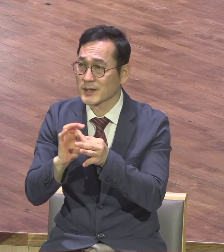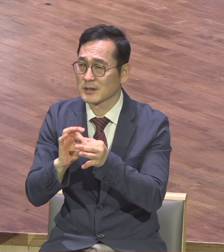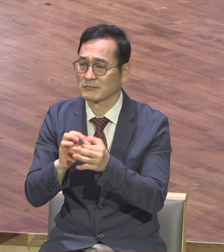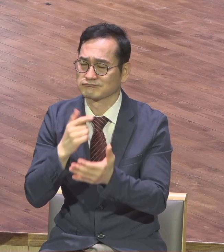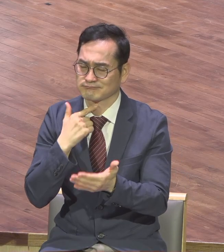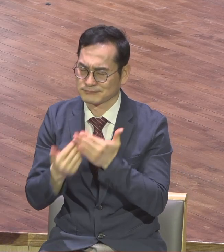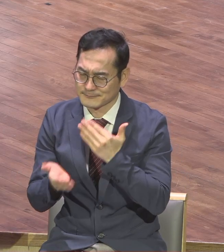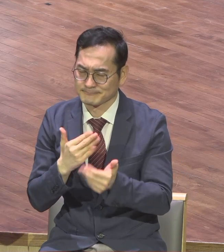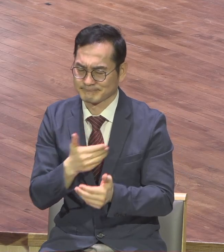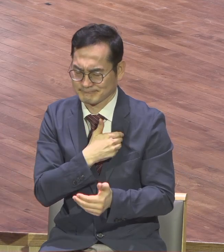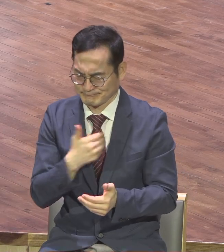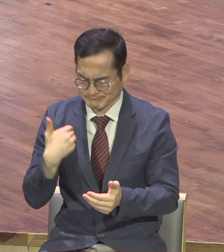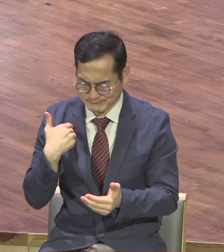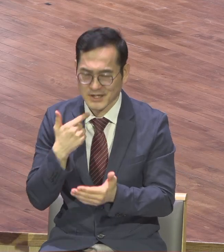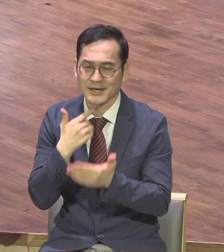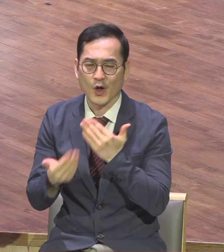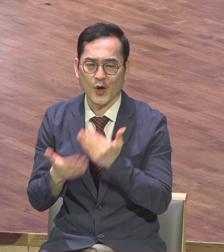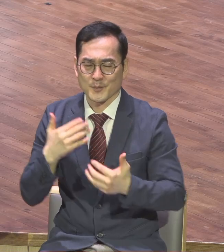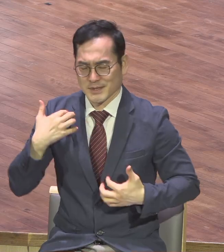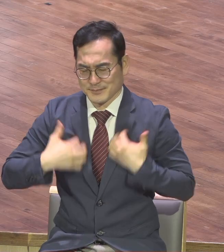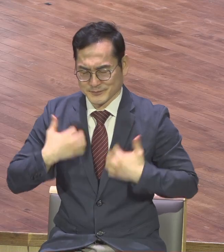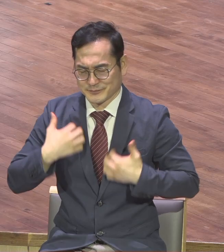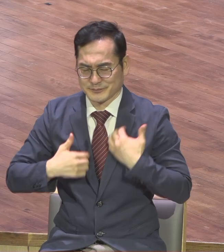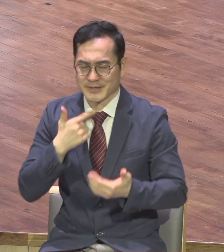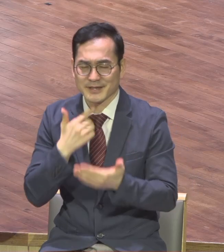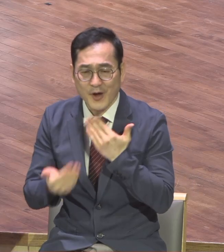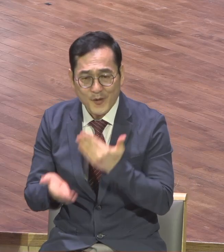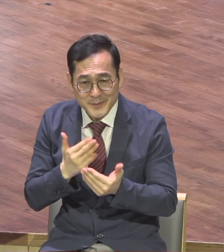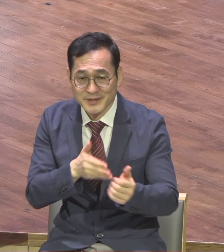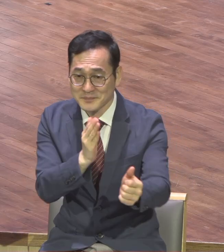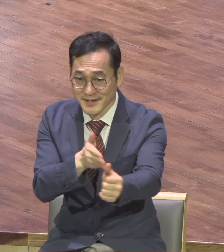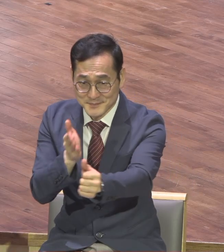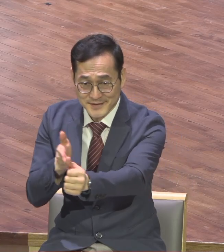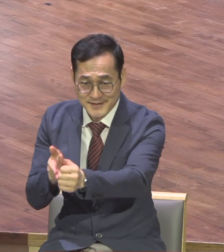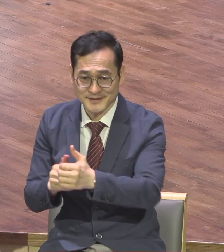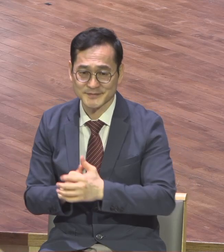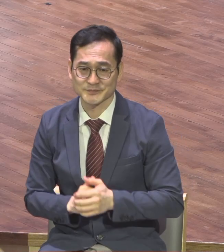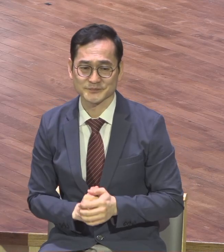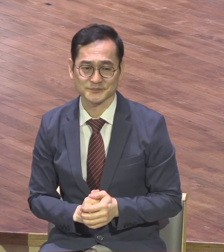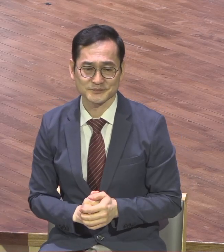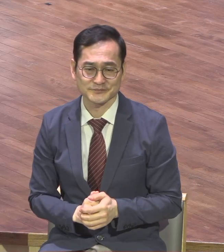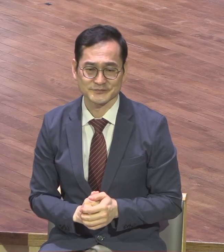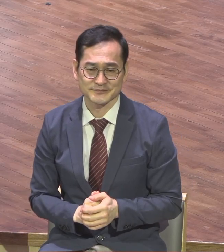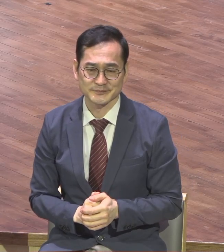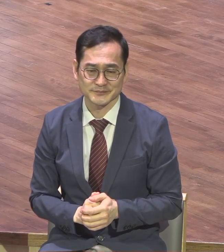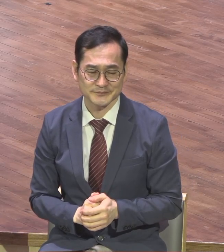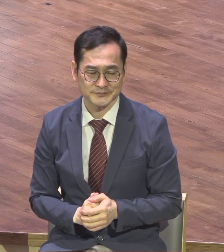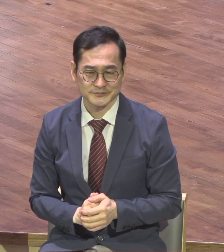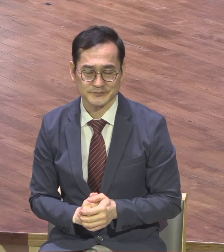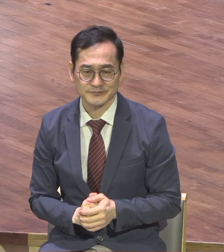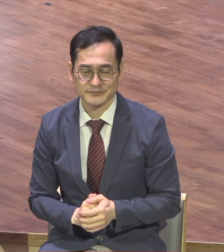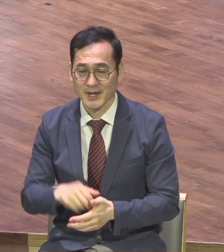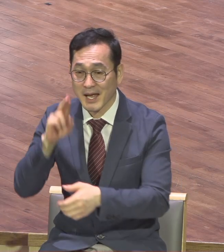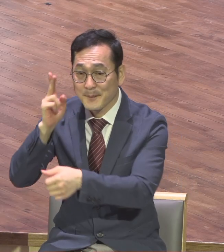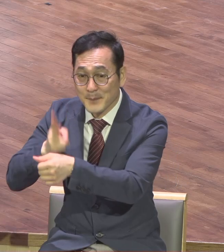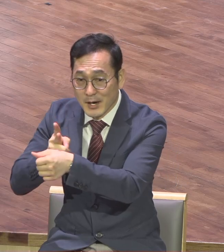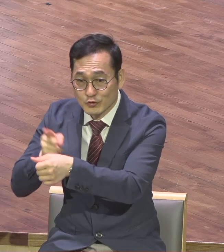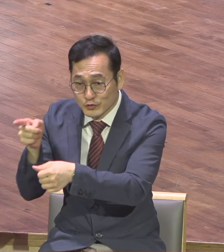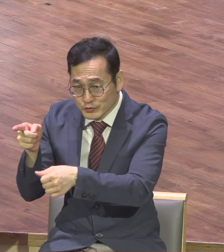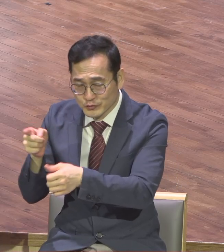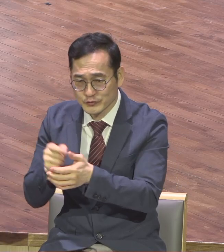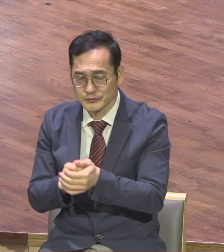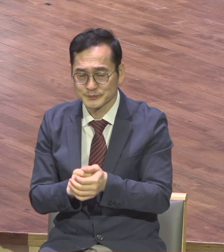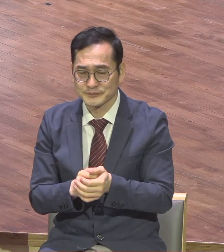체험하는 그러하는 언약적 기도의 사람 되기를 바랍니다. 사도 바울은 오늘 본문인